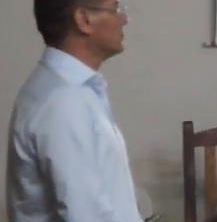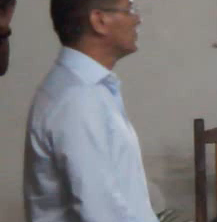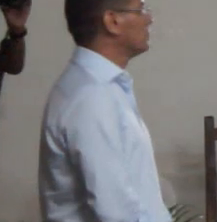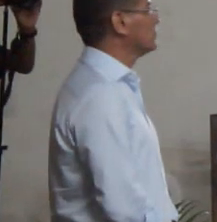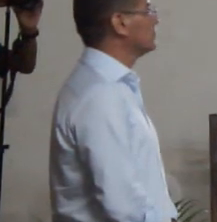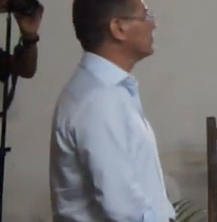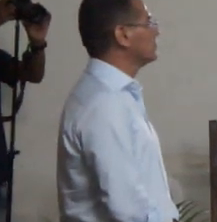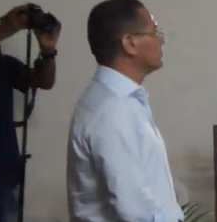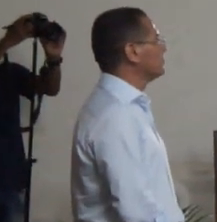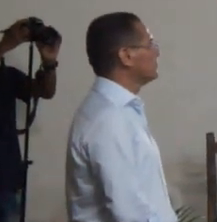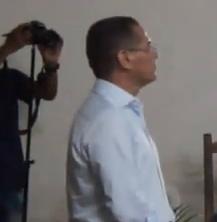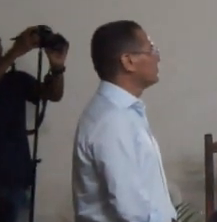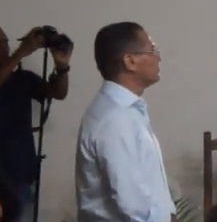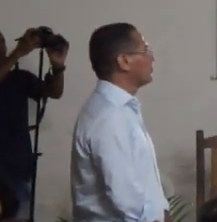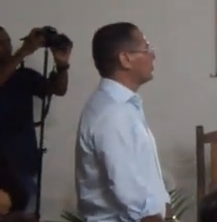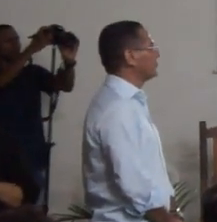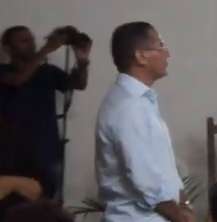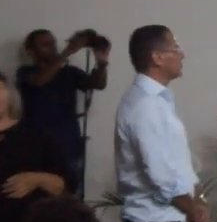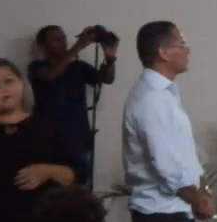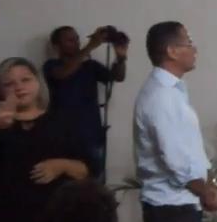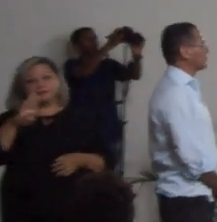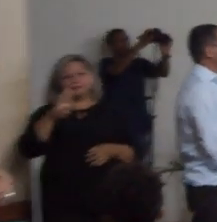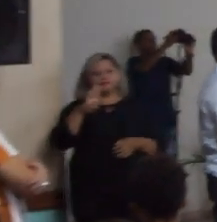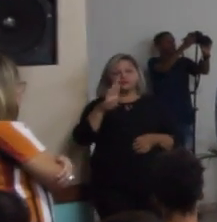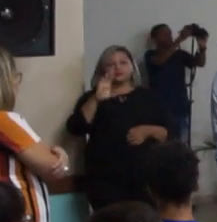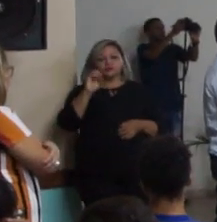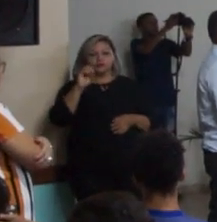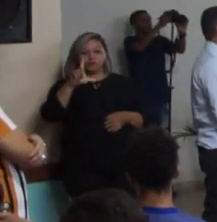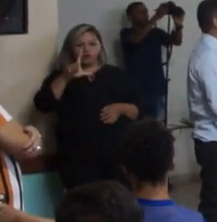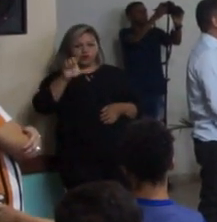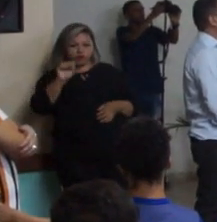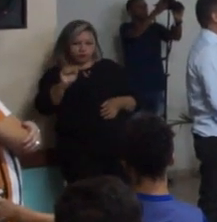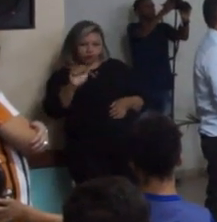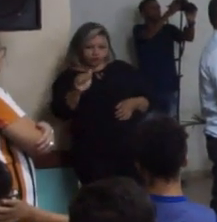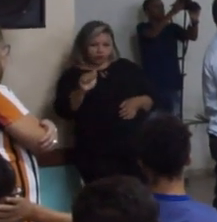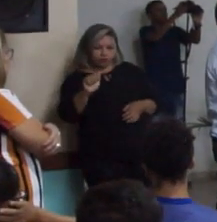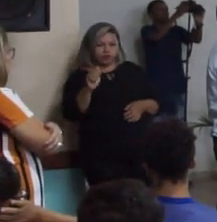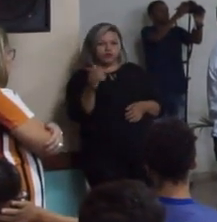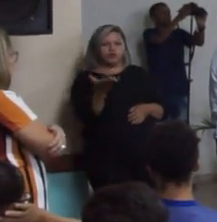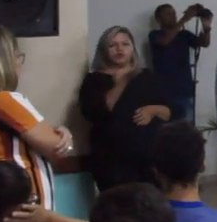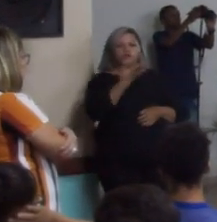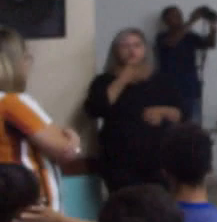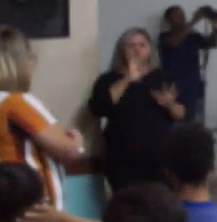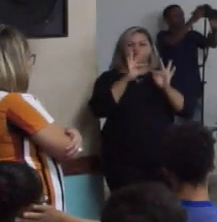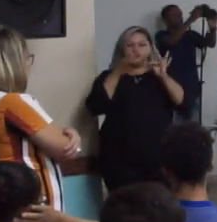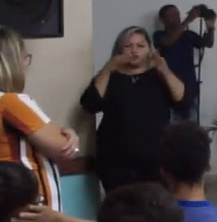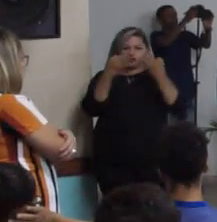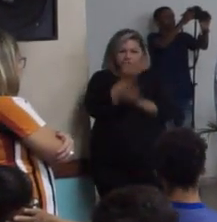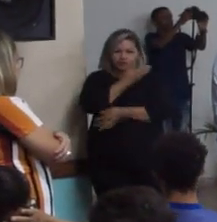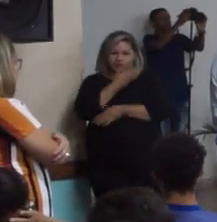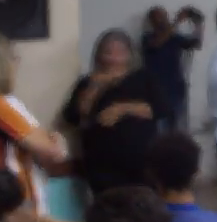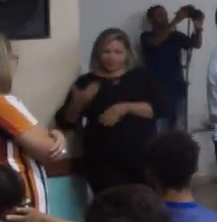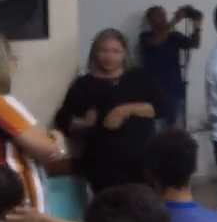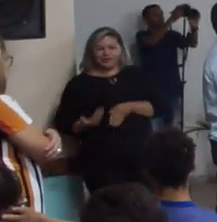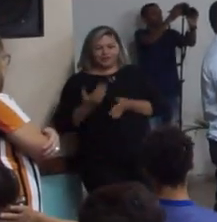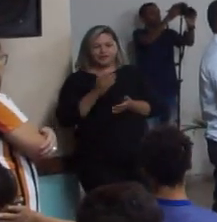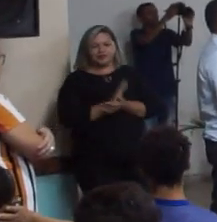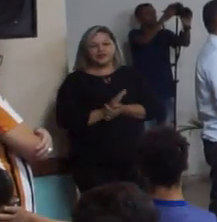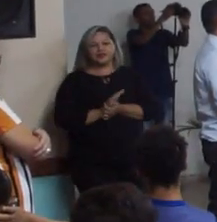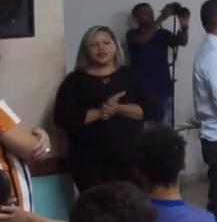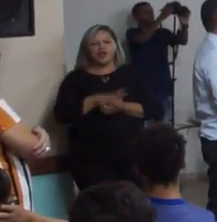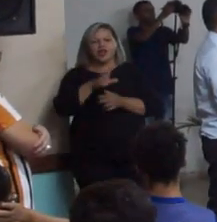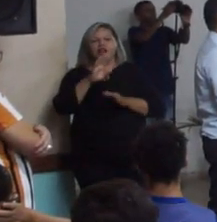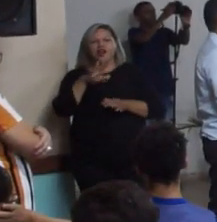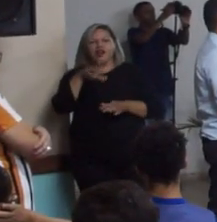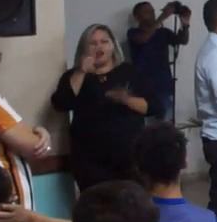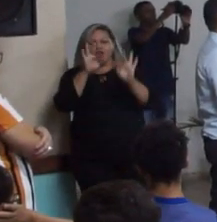pode ter um programa do Bolsa Família Federal. Nós vamos simplesmente valorizar, nós vamos beneficiar aquelas famílias